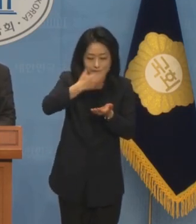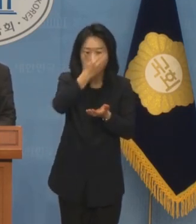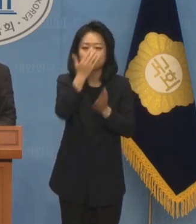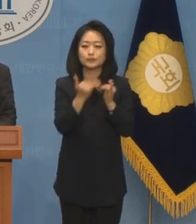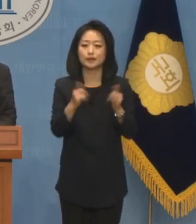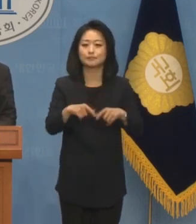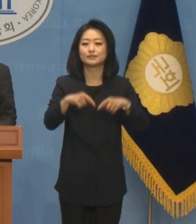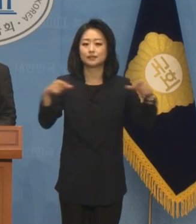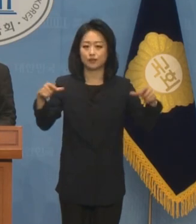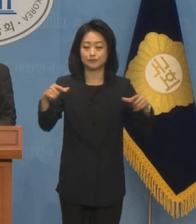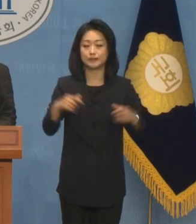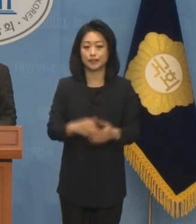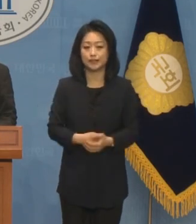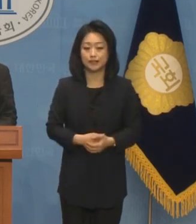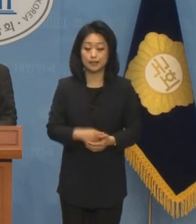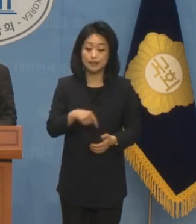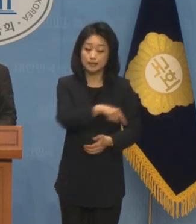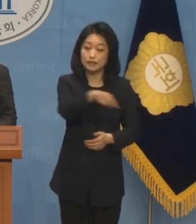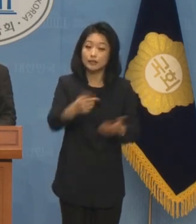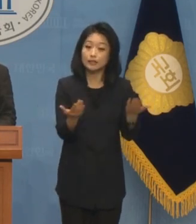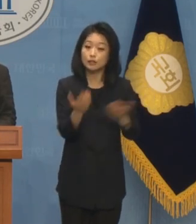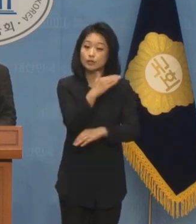갑니다 이들에게는